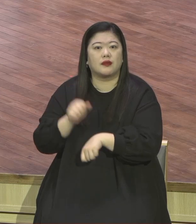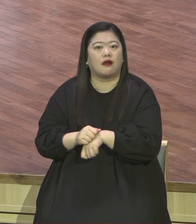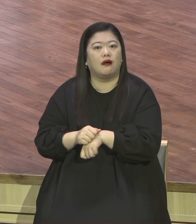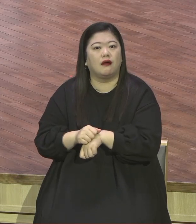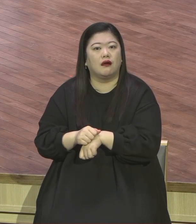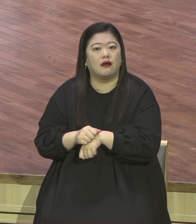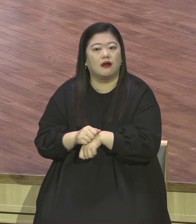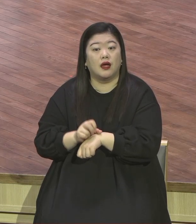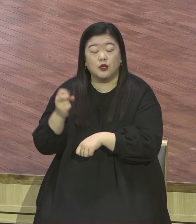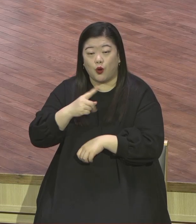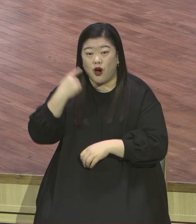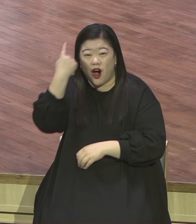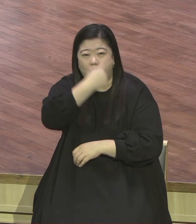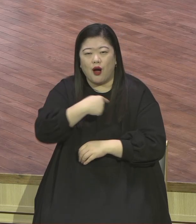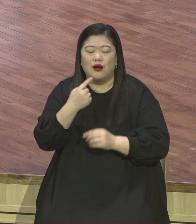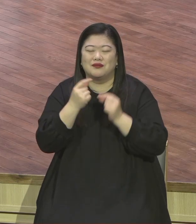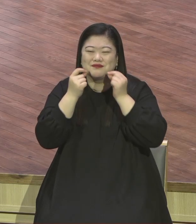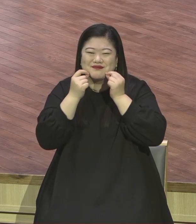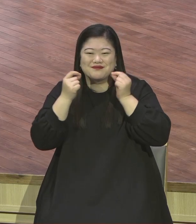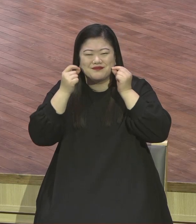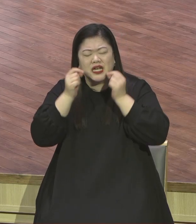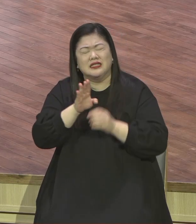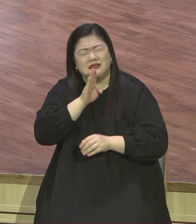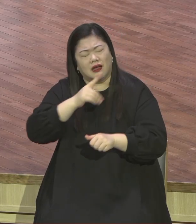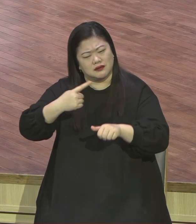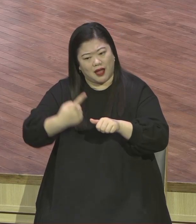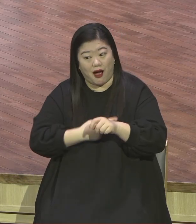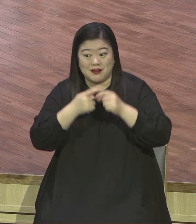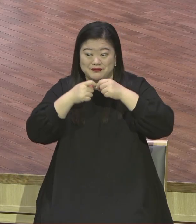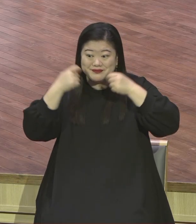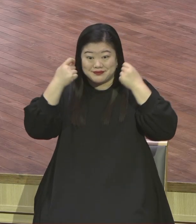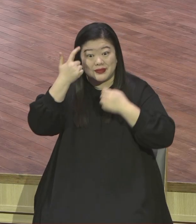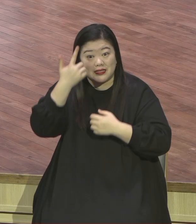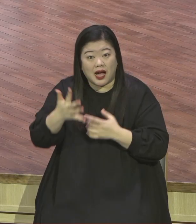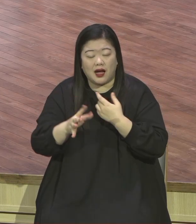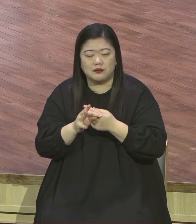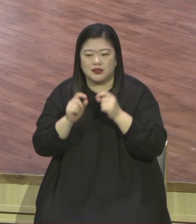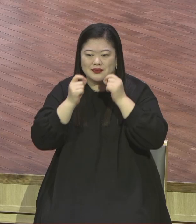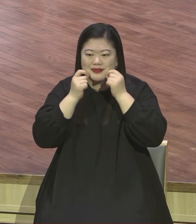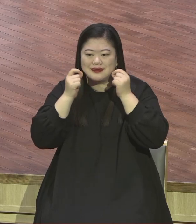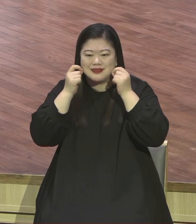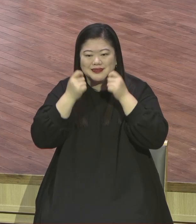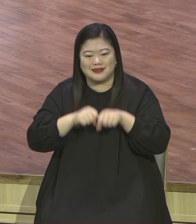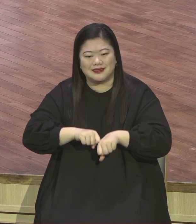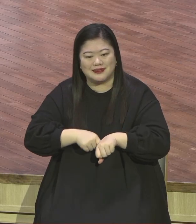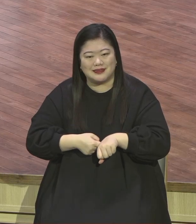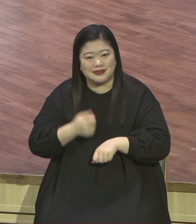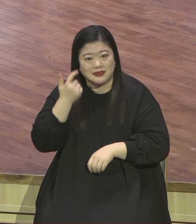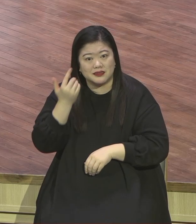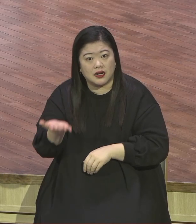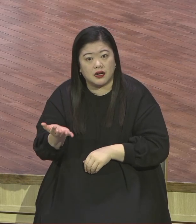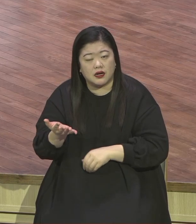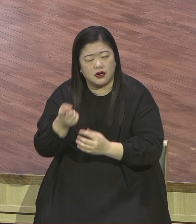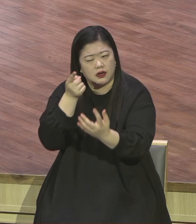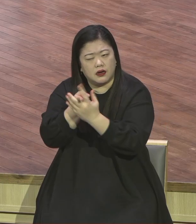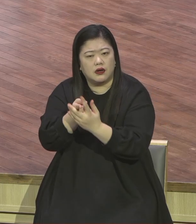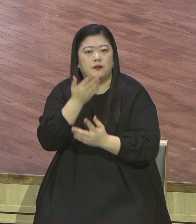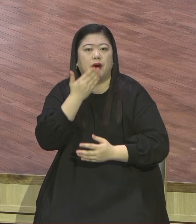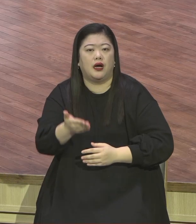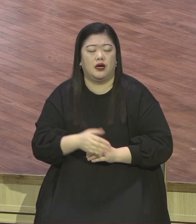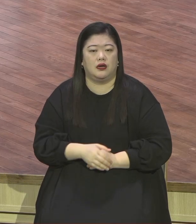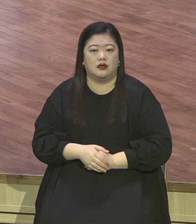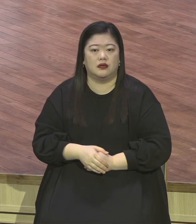표정만 봐도 파괴돼야 돼요 그 사람이 맞는 메시지를 해줘야 돼요 속아가지고 다른 거 하면 안 돼요